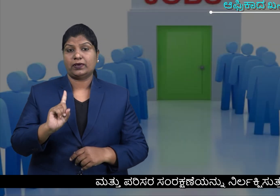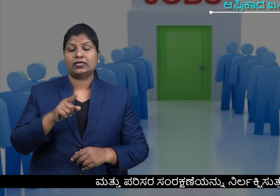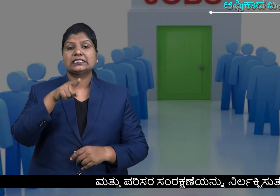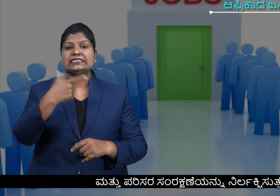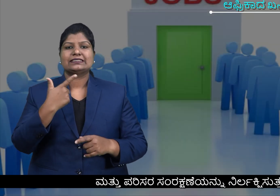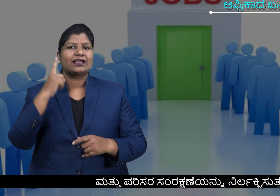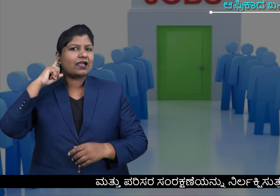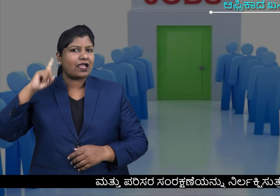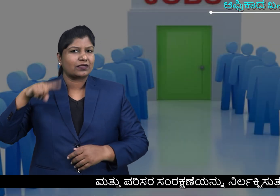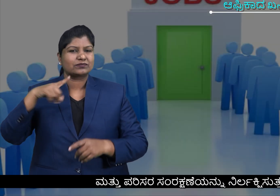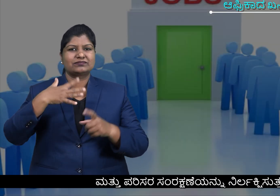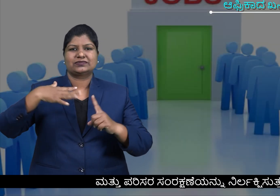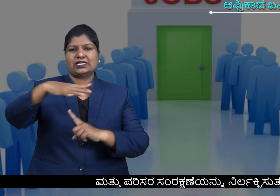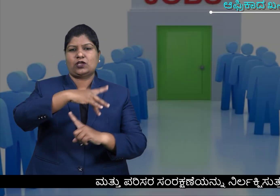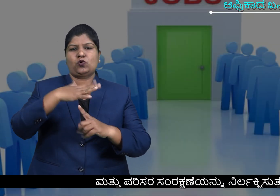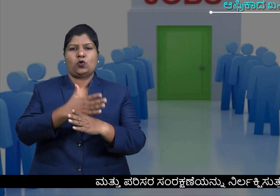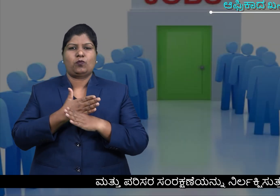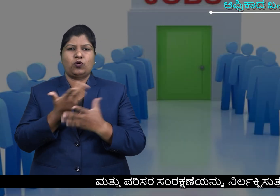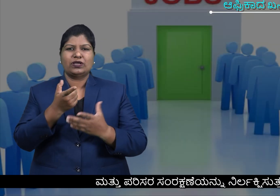ಸಂರಕ್ಷಣೆಯನ್ನು ನಿರ್ಲಕ್ಷಿಸುತ್ತವೆ.